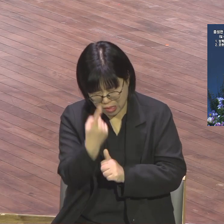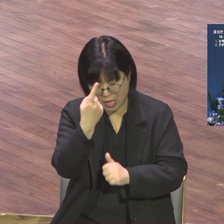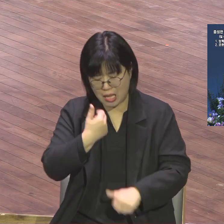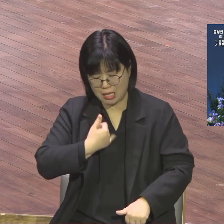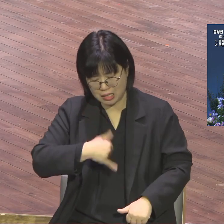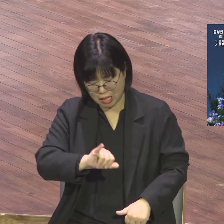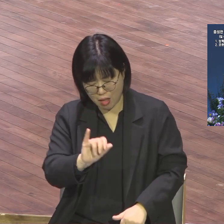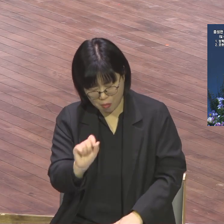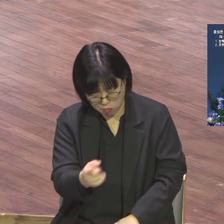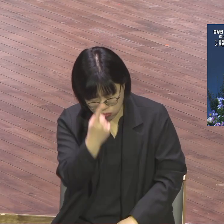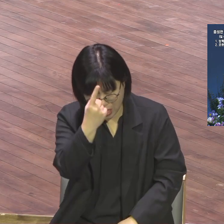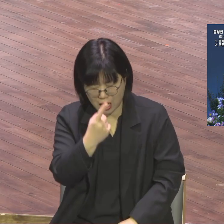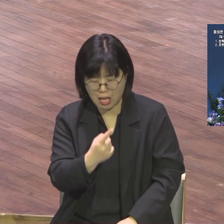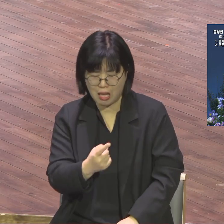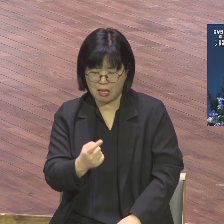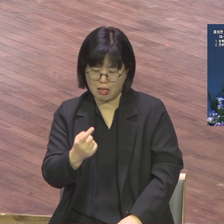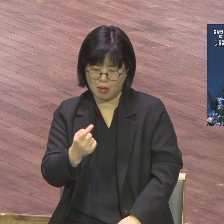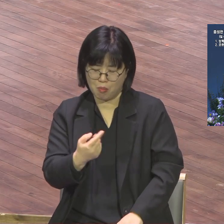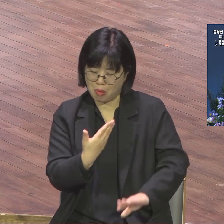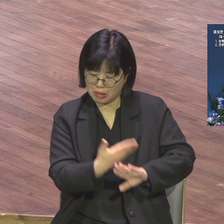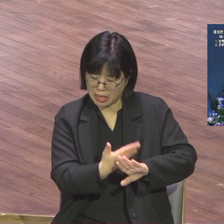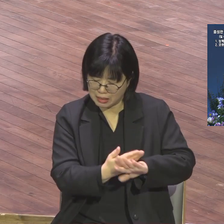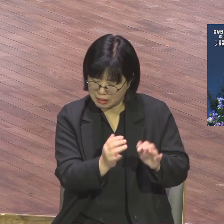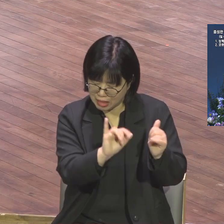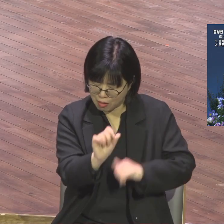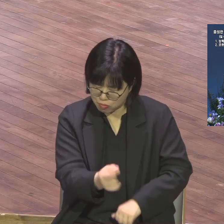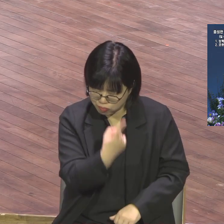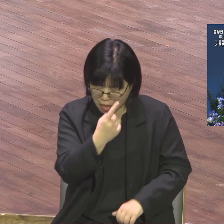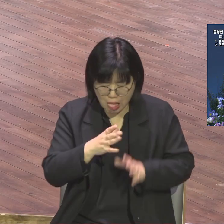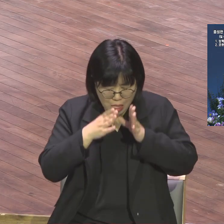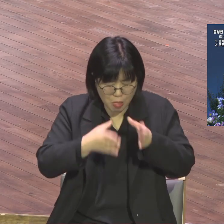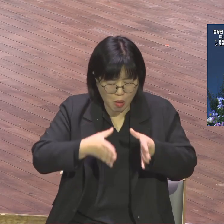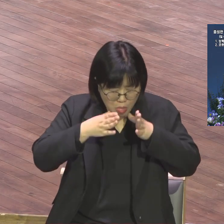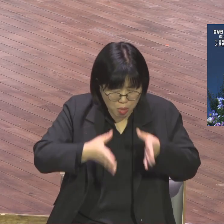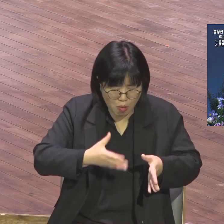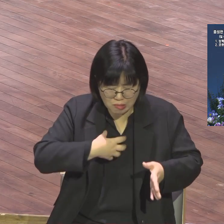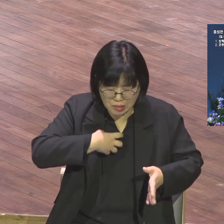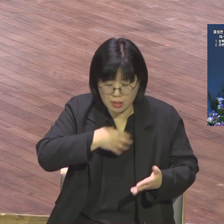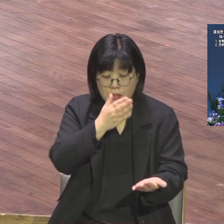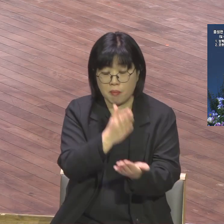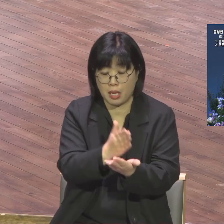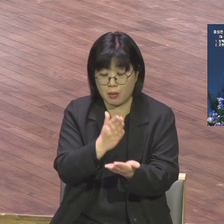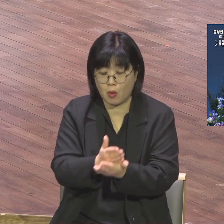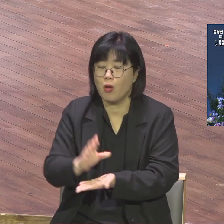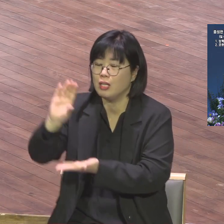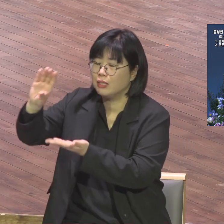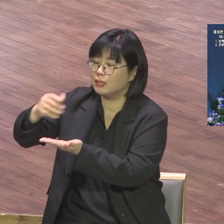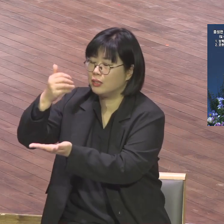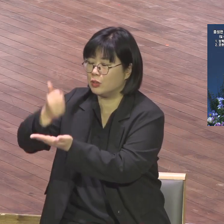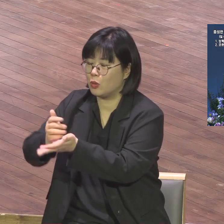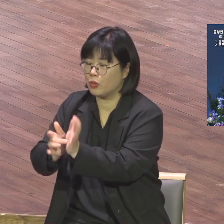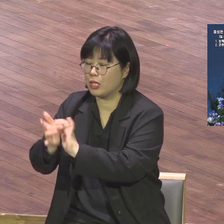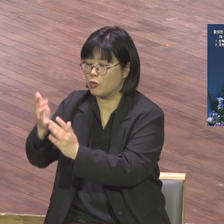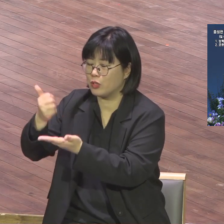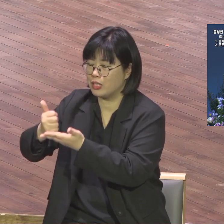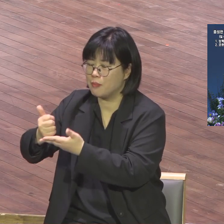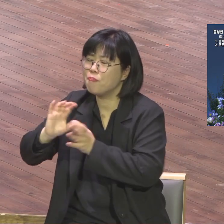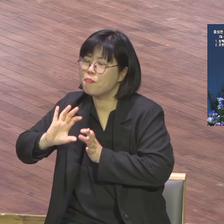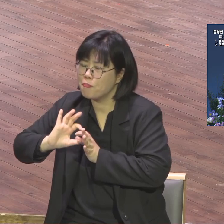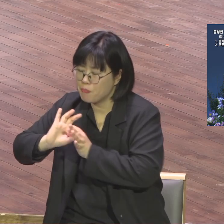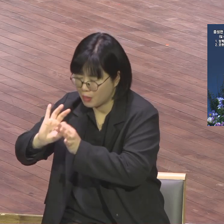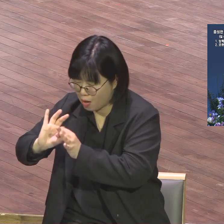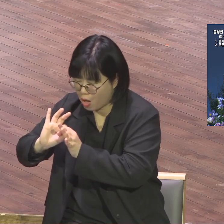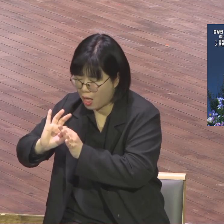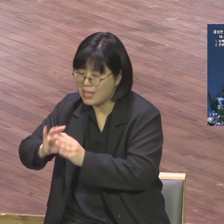직원 때문에, 누구 때문에 속지 말게 하여 주시옵시고, 그리스도 예수 안에서 날마다 위에서 주시는